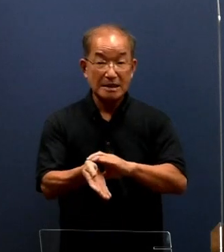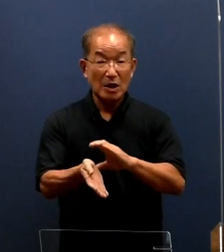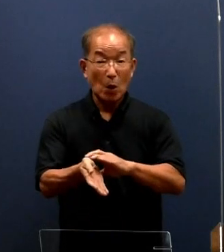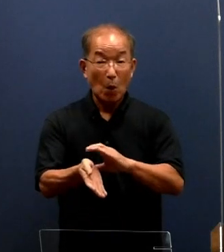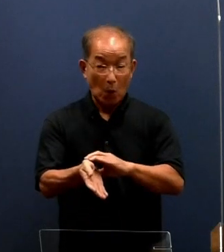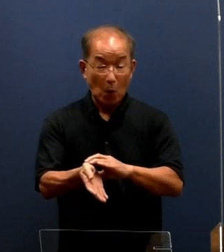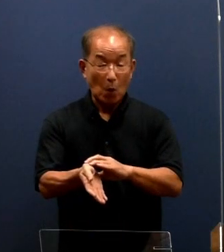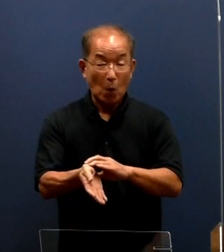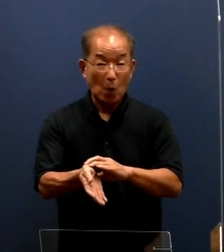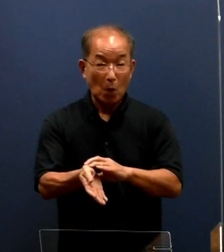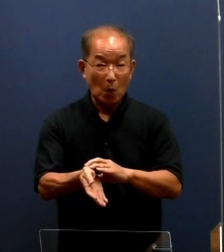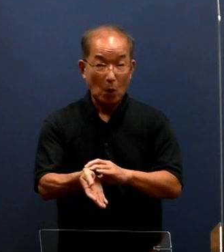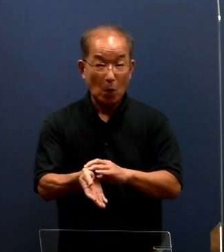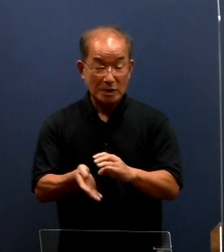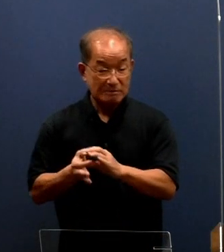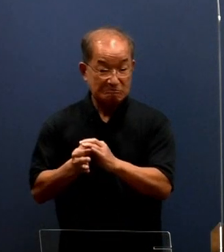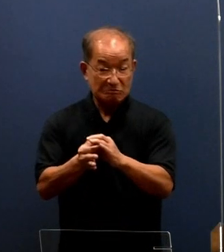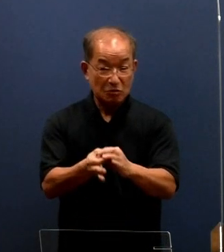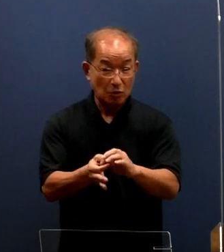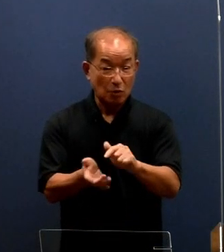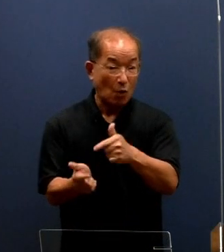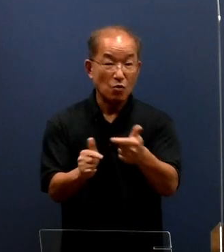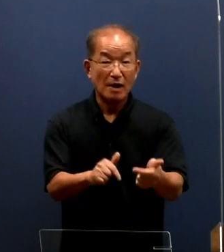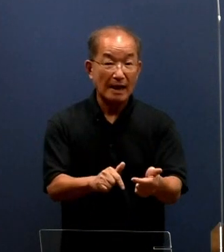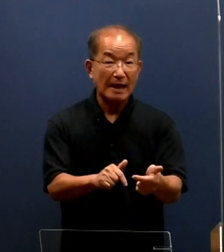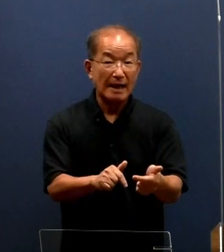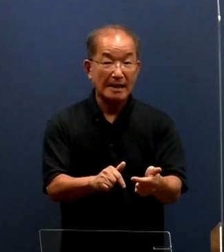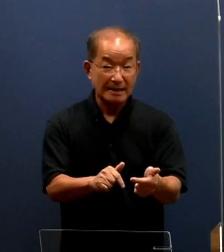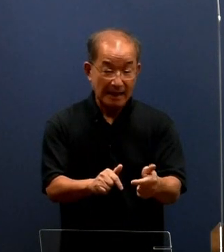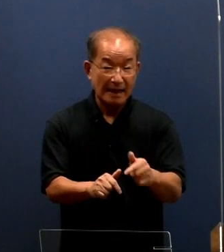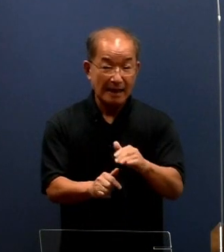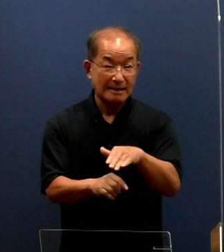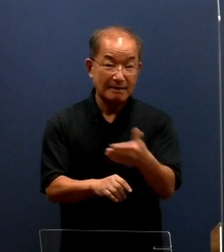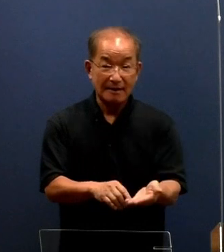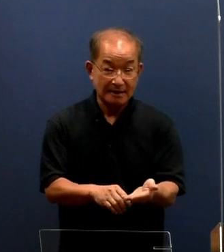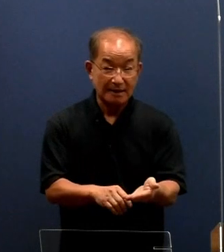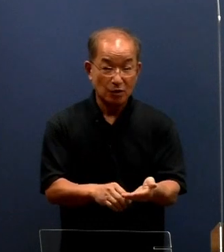が遅れたことが原因で死亡につながったという事例は、